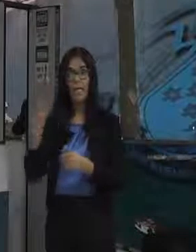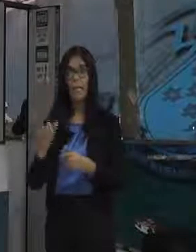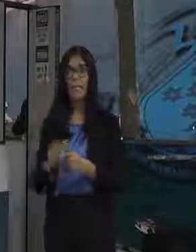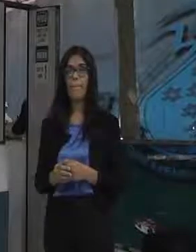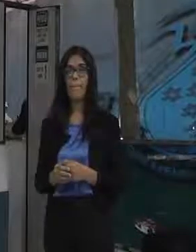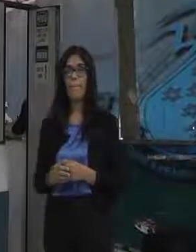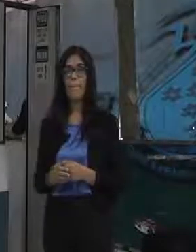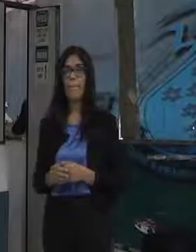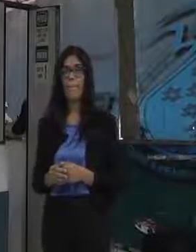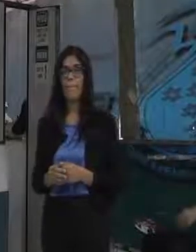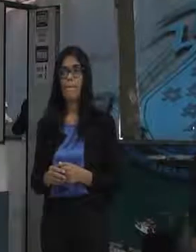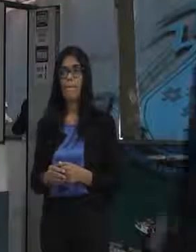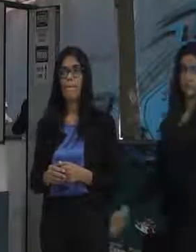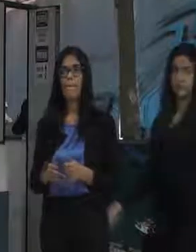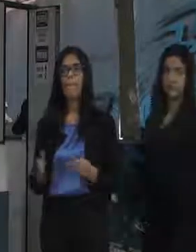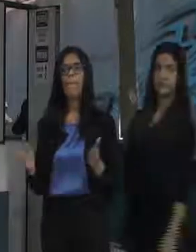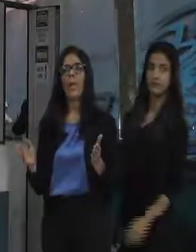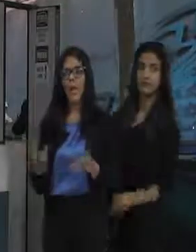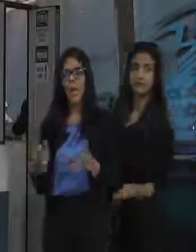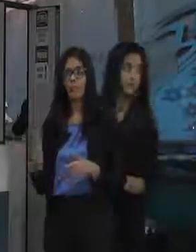no segundo simpósio